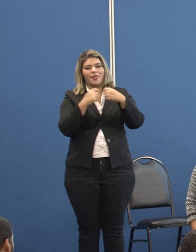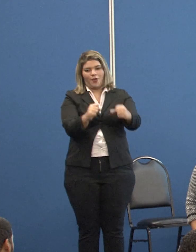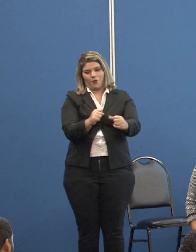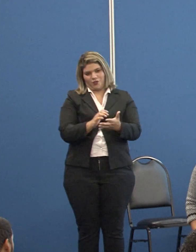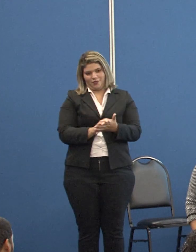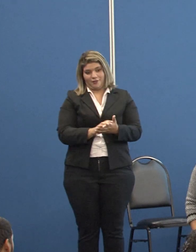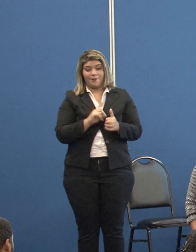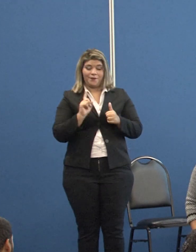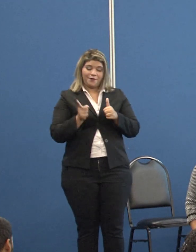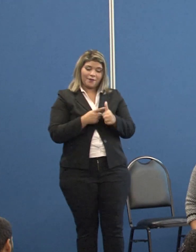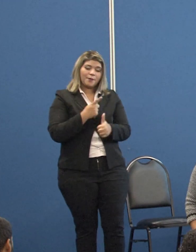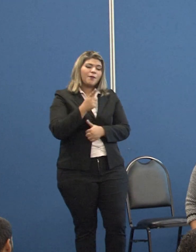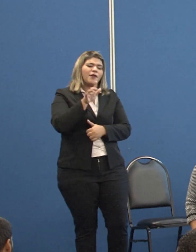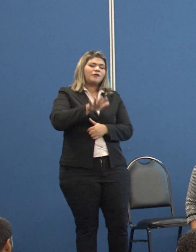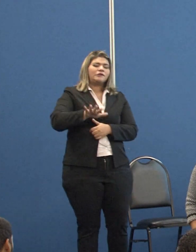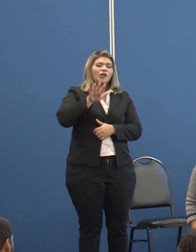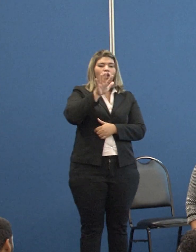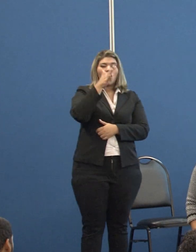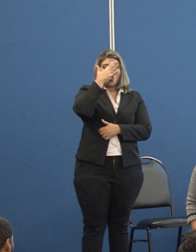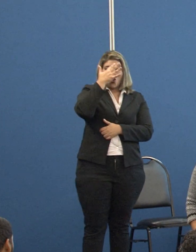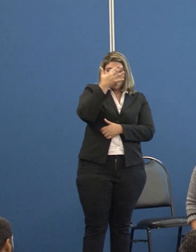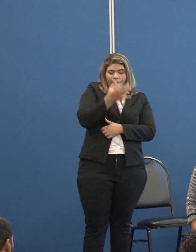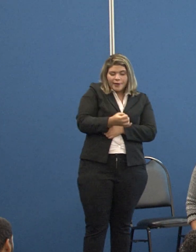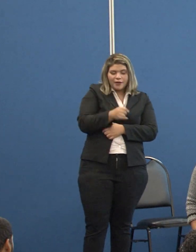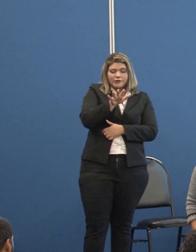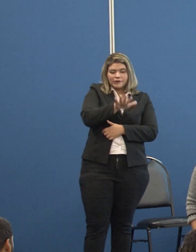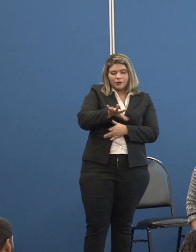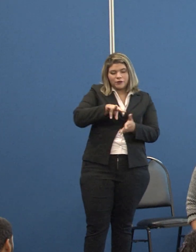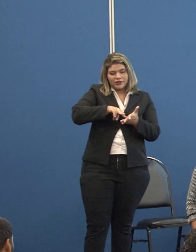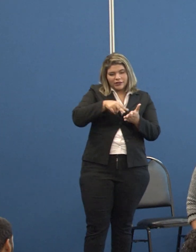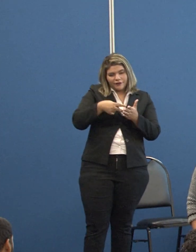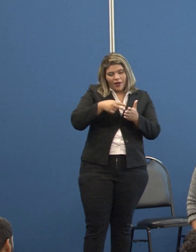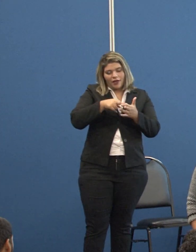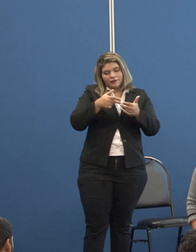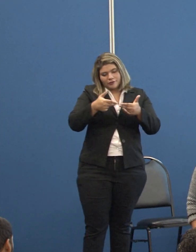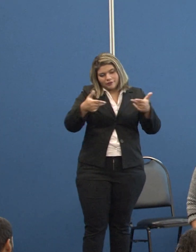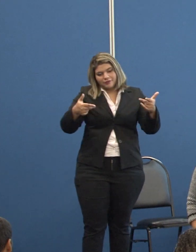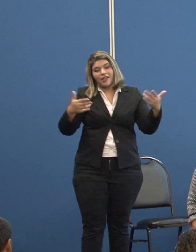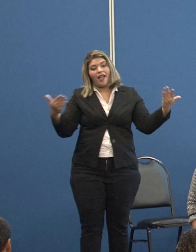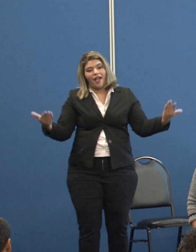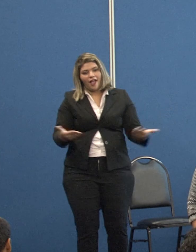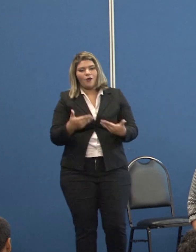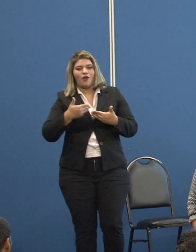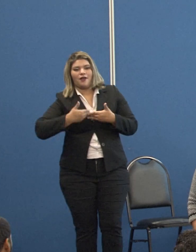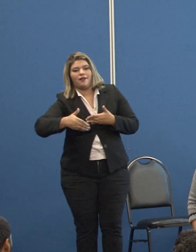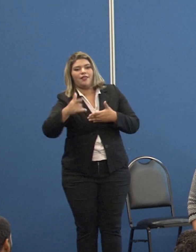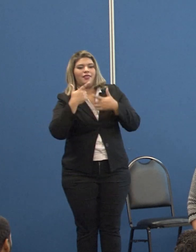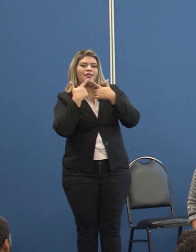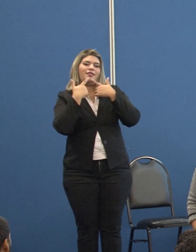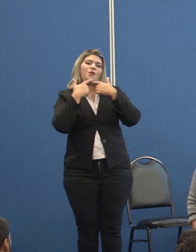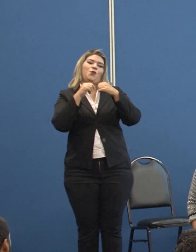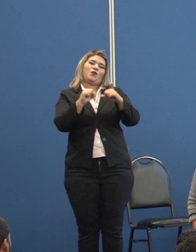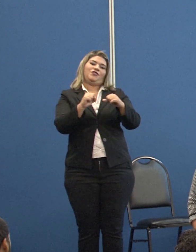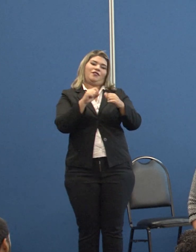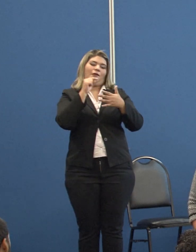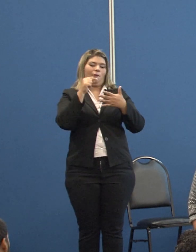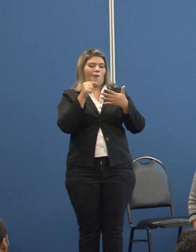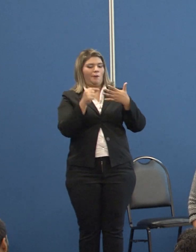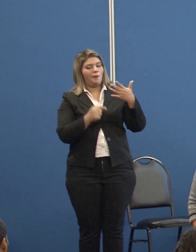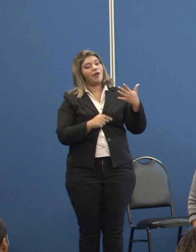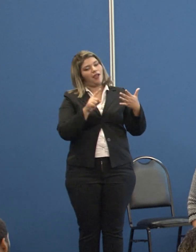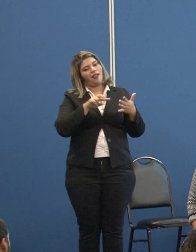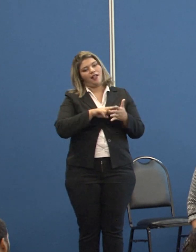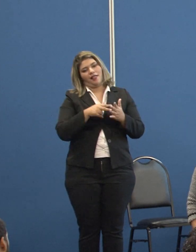Trabalhei a compreensão, vi que tem as palavras, os significados, agora vamos para a parte linguística. Isso tudo é